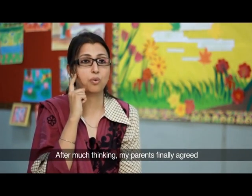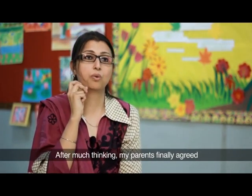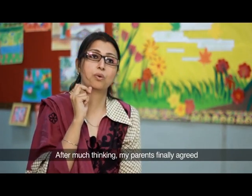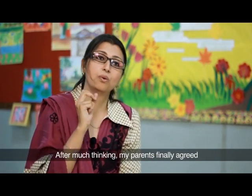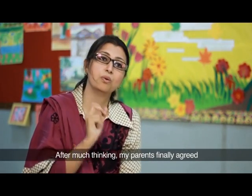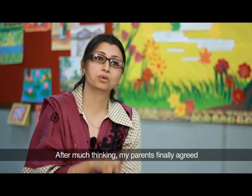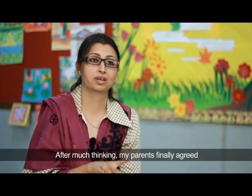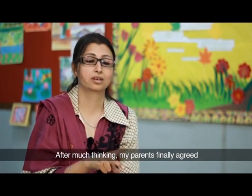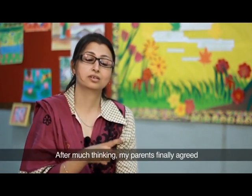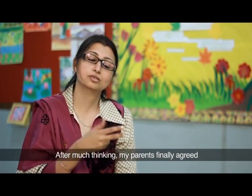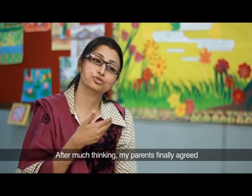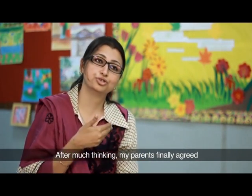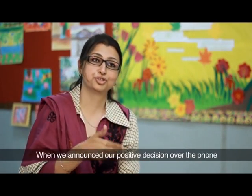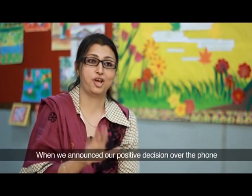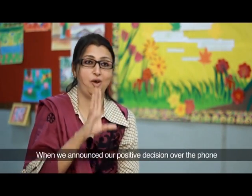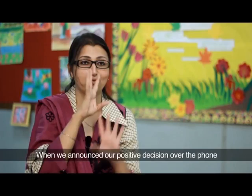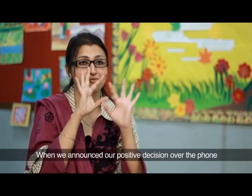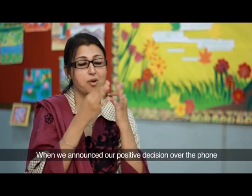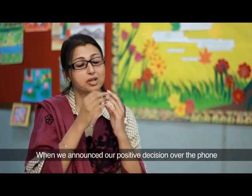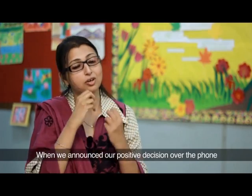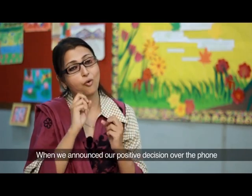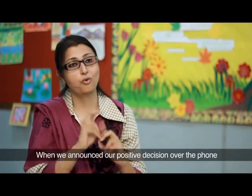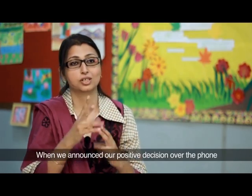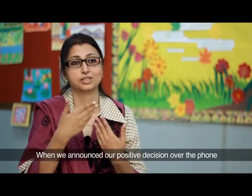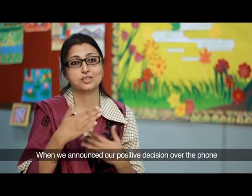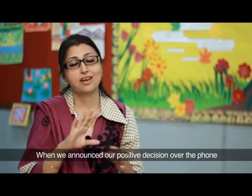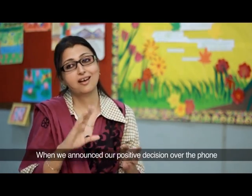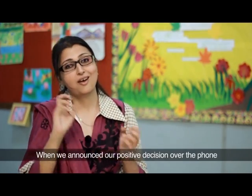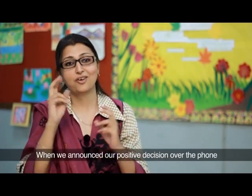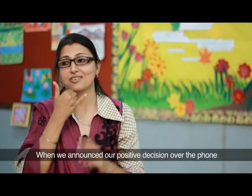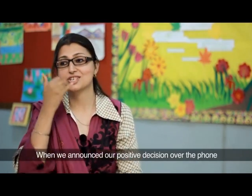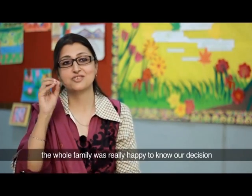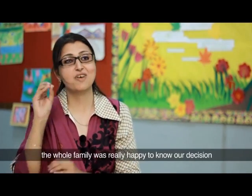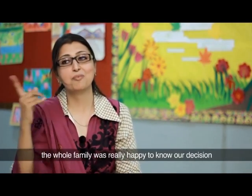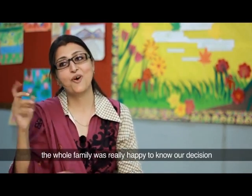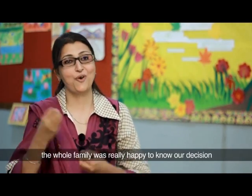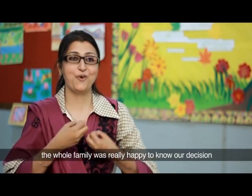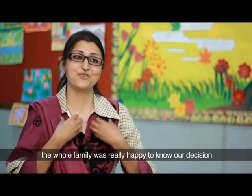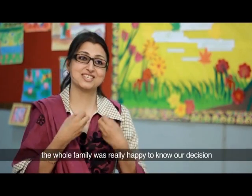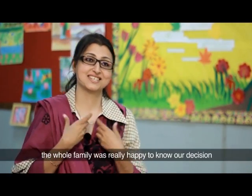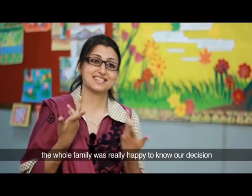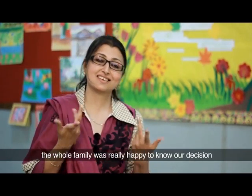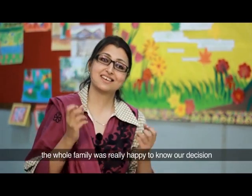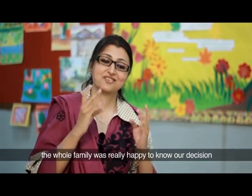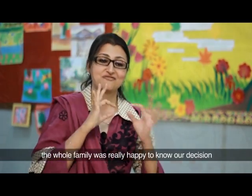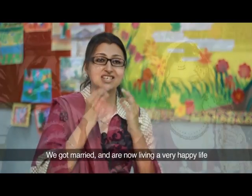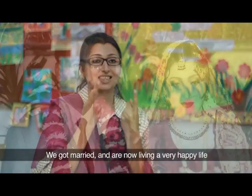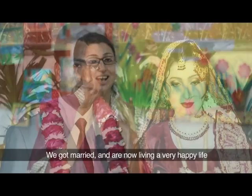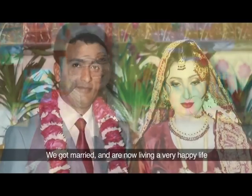के बाद कहा कि चलो ठीक है, जाओ हाँ कर दो। जब हमने हाँ की फ़ोन पर, तो सभी फैमिली खुश हो गई और बस हमारी शादी हो